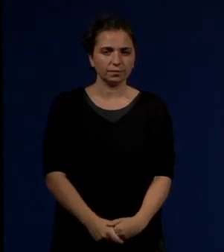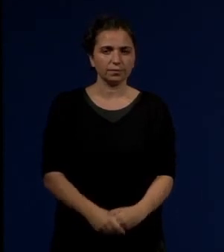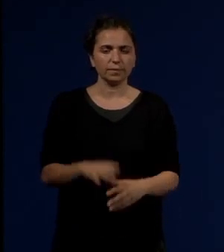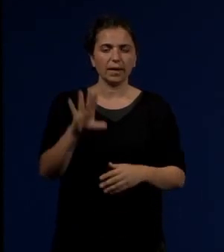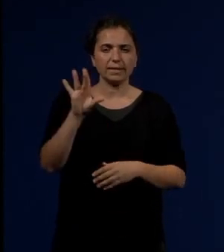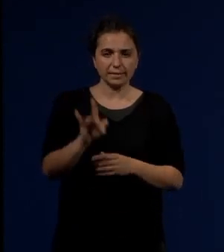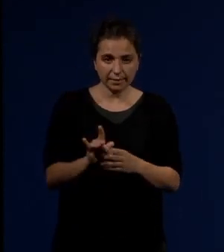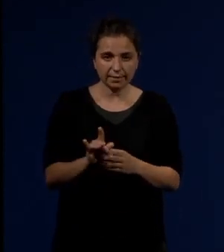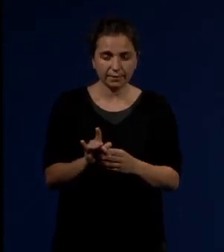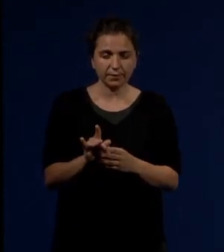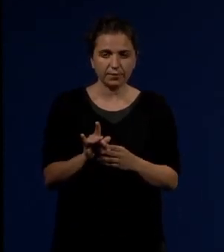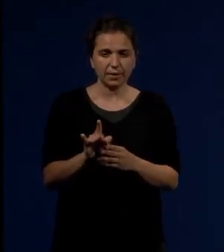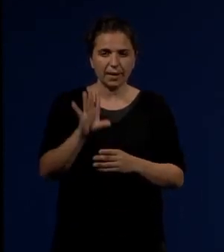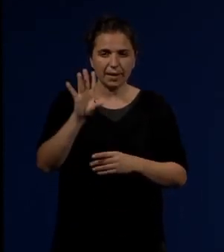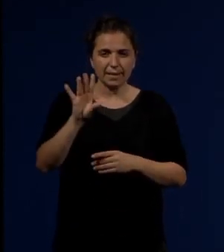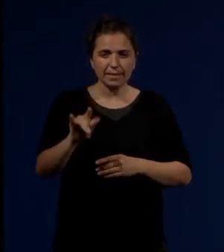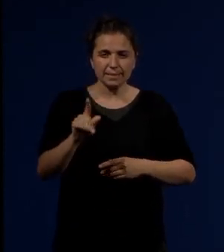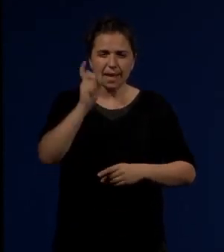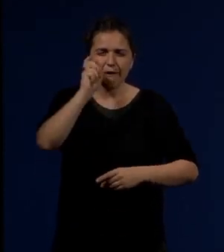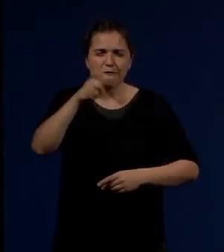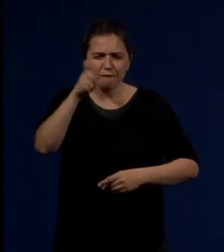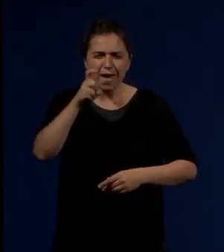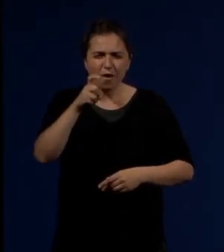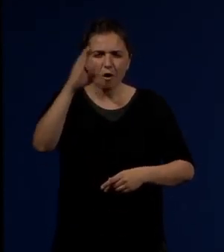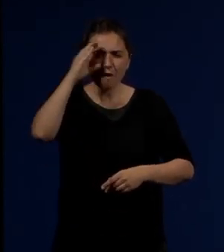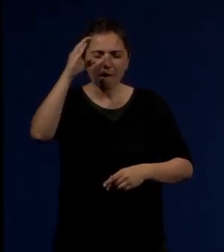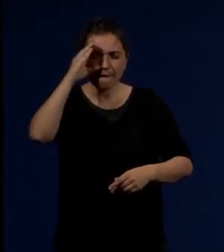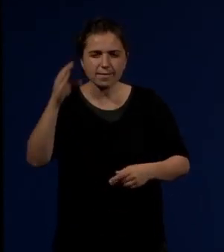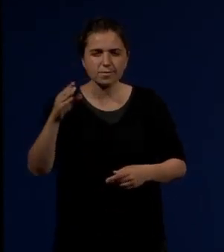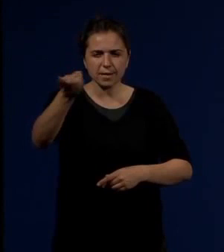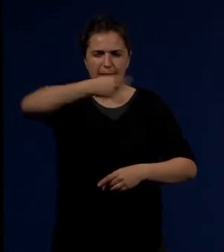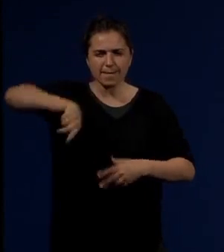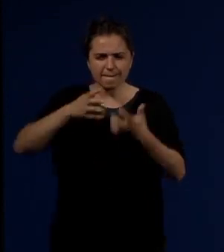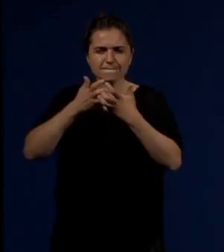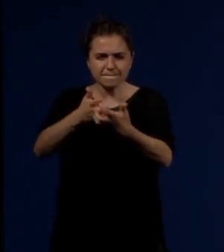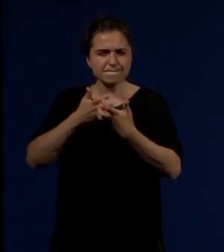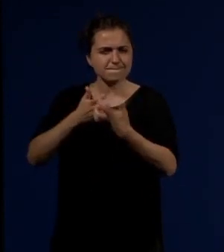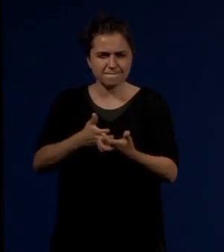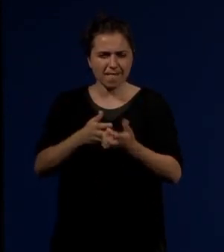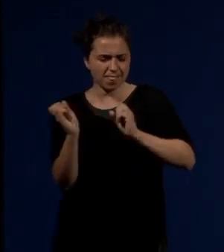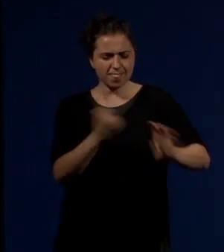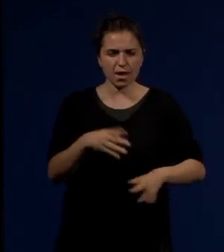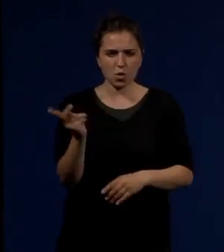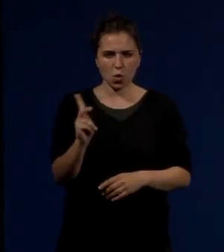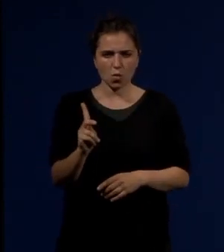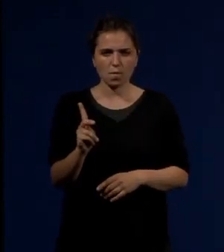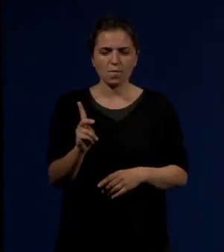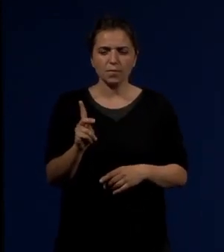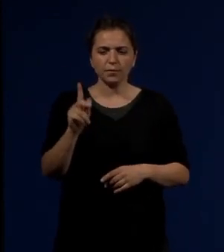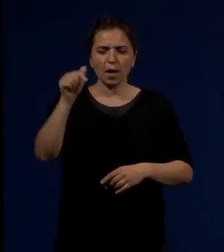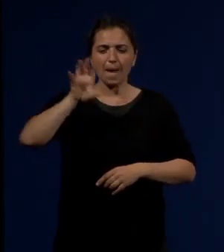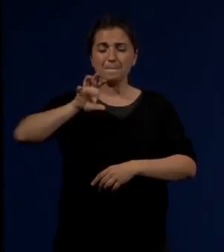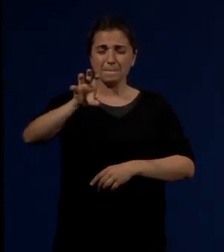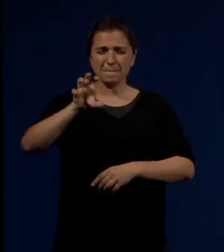Sí, entérate, Atila Núñez Feijóo, loitamos, rebelámonos, non nos rendimos. Un país